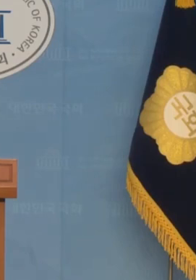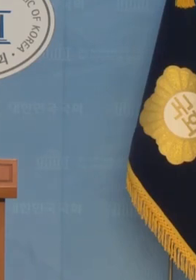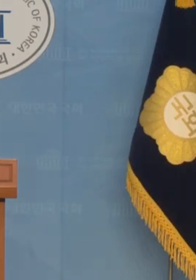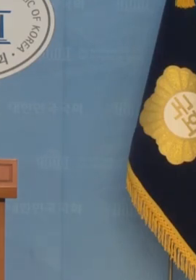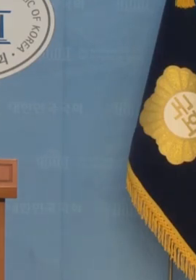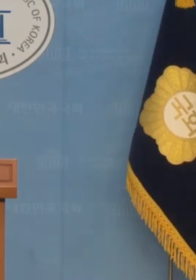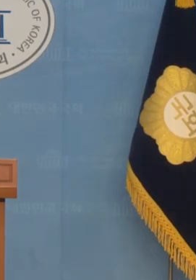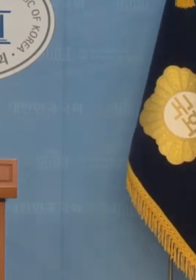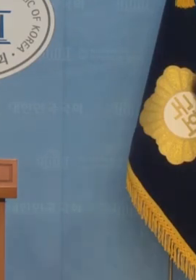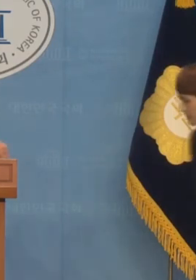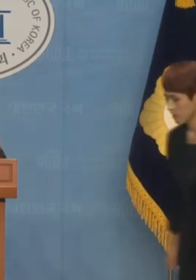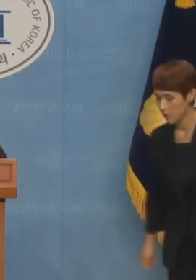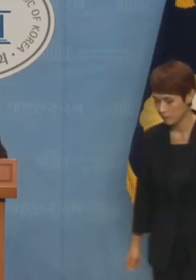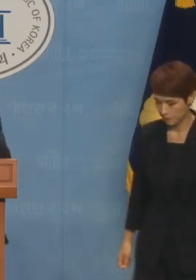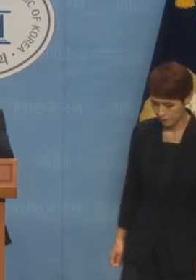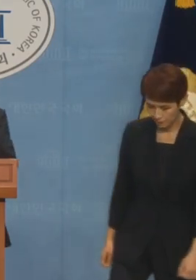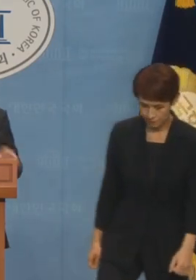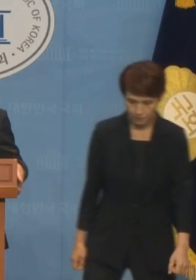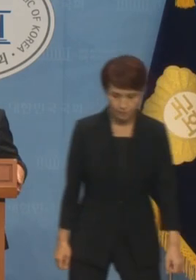안녕하세요.